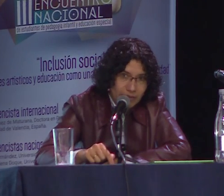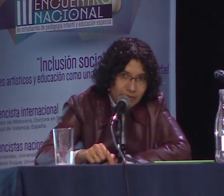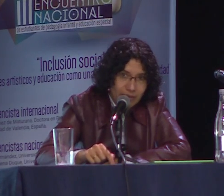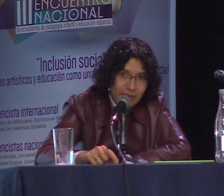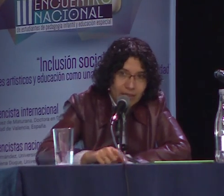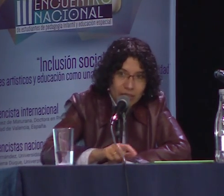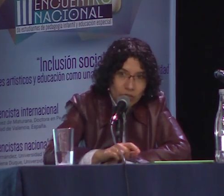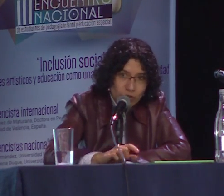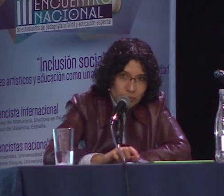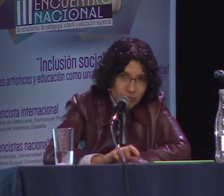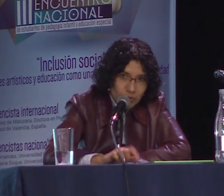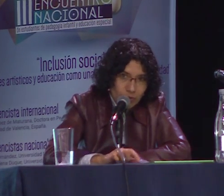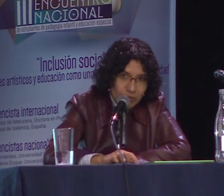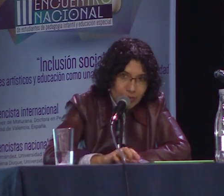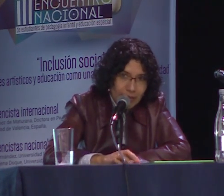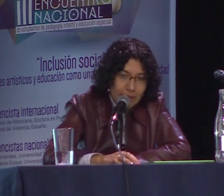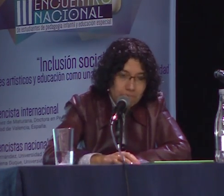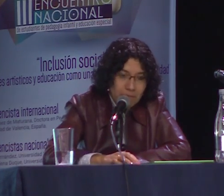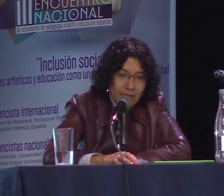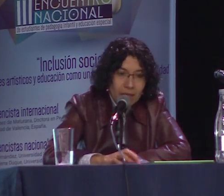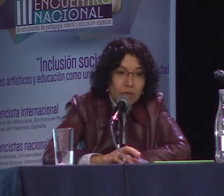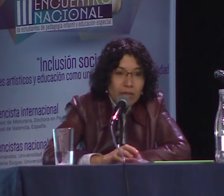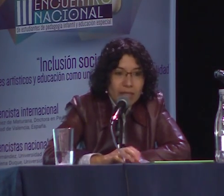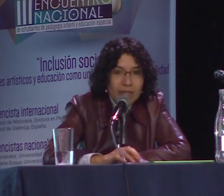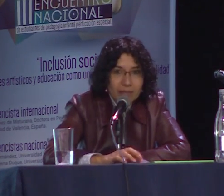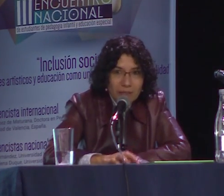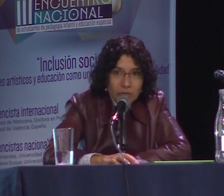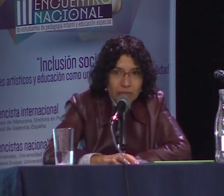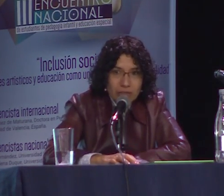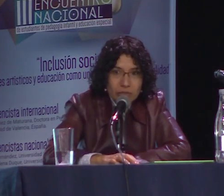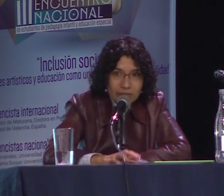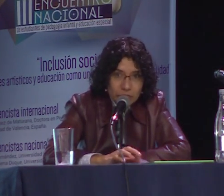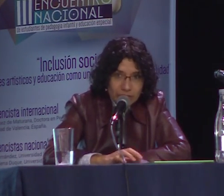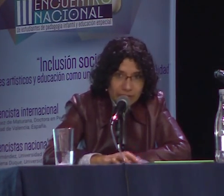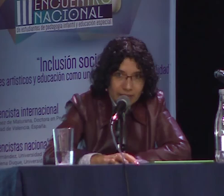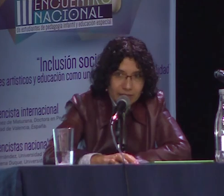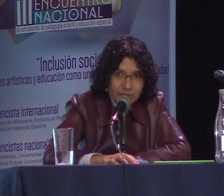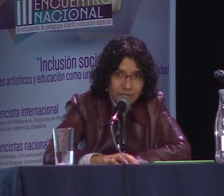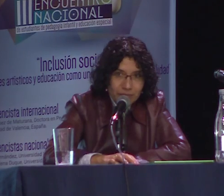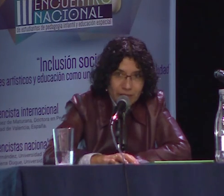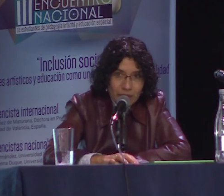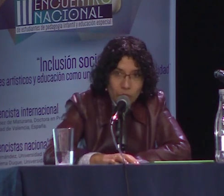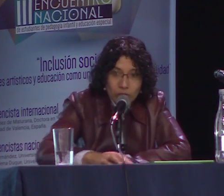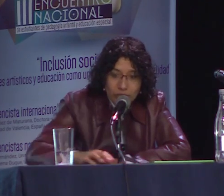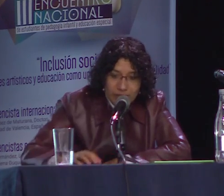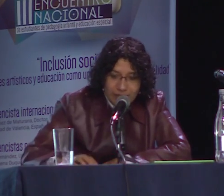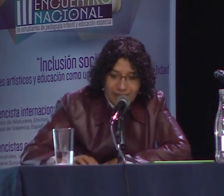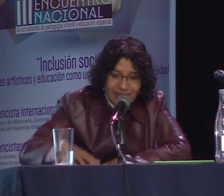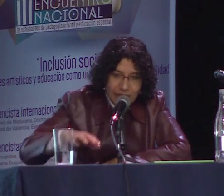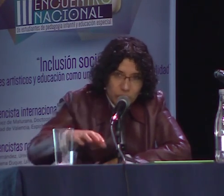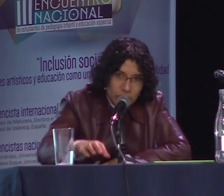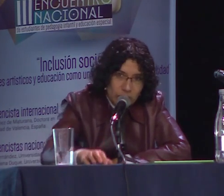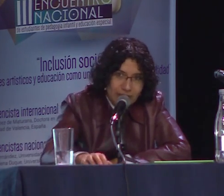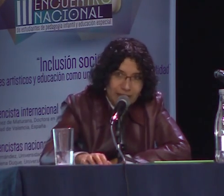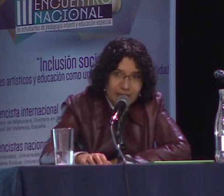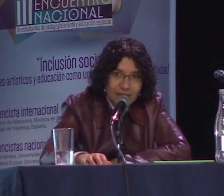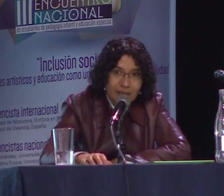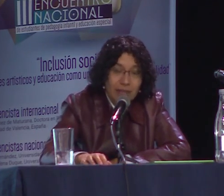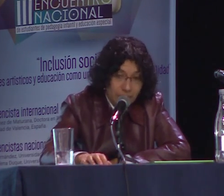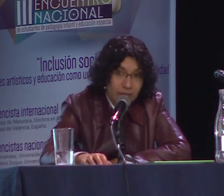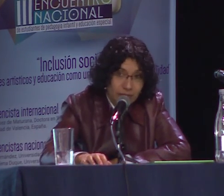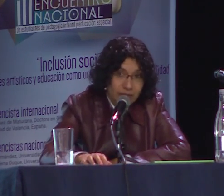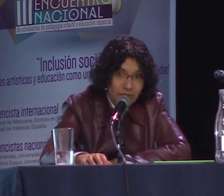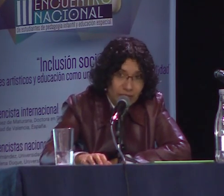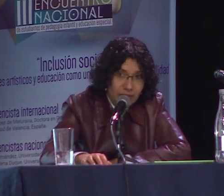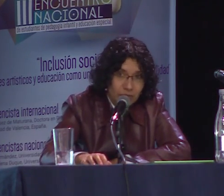8% a defensa y 8.2% a lo que era pago de deuda externa. Cuando te dicen que ha subido al